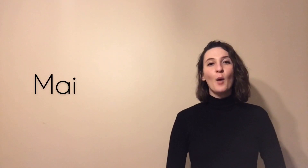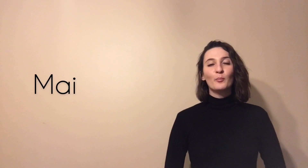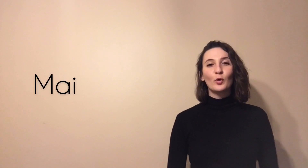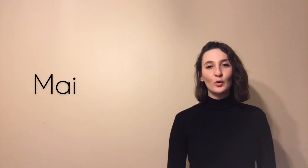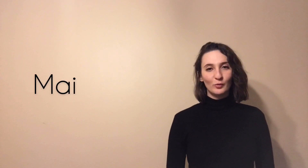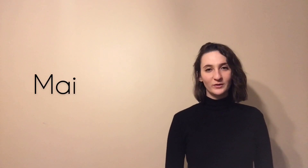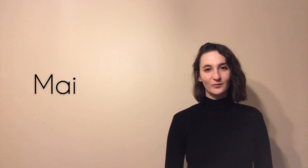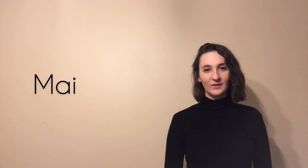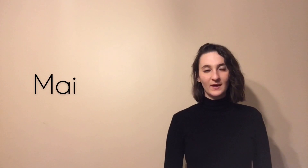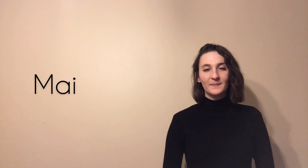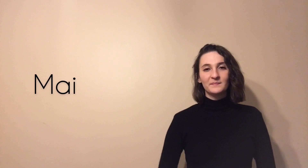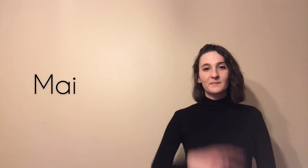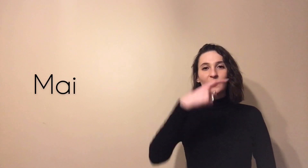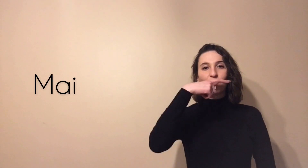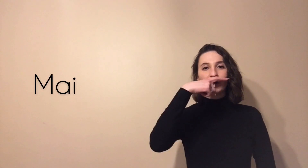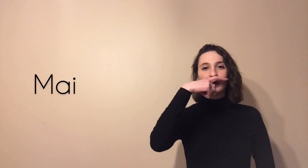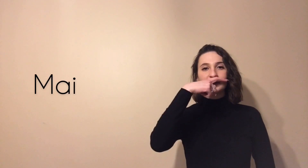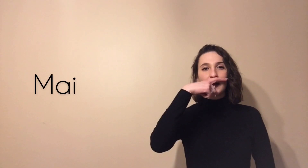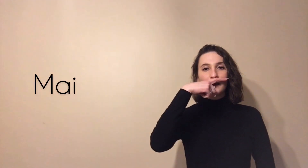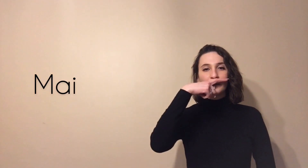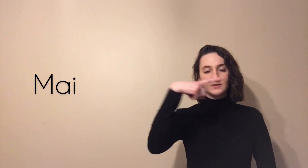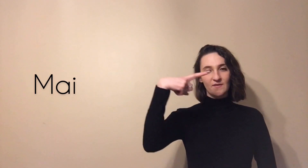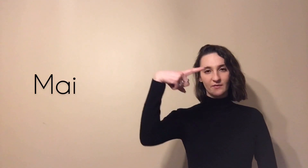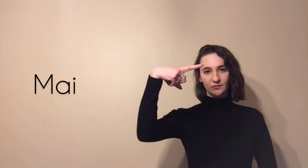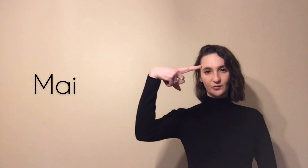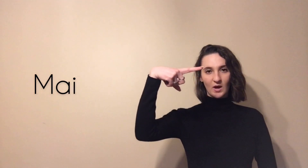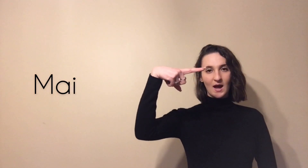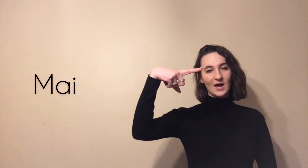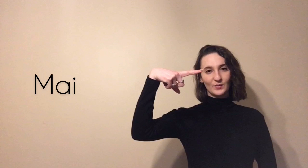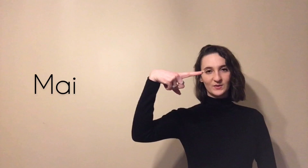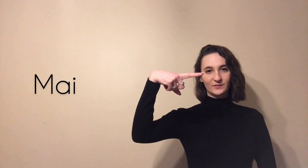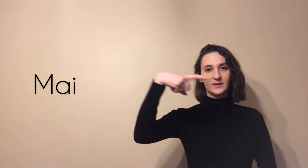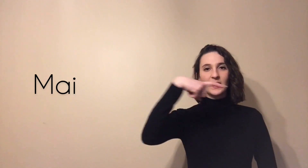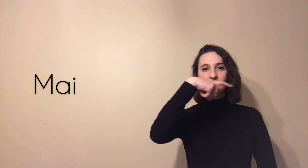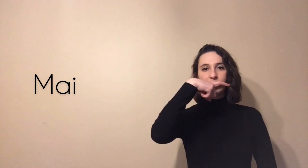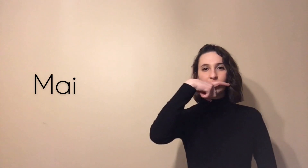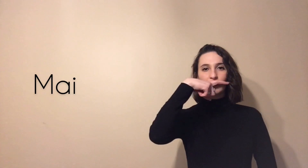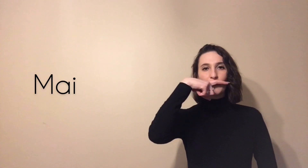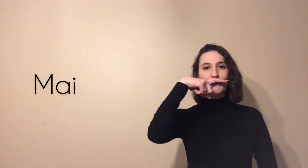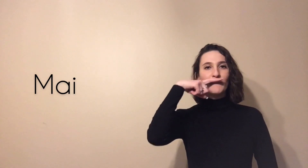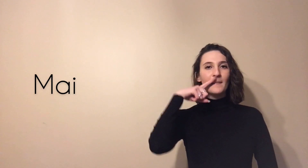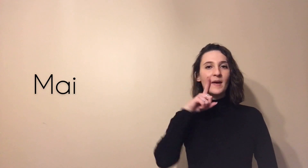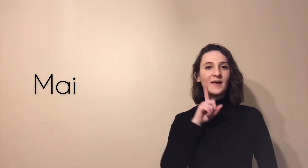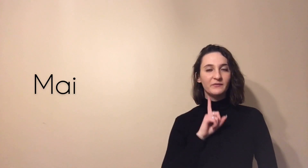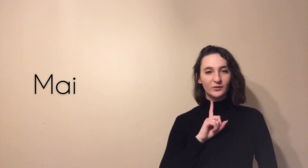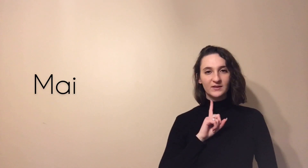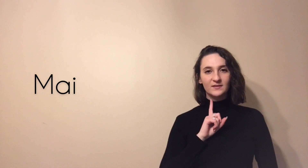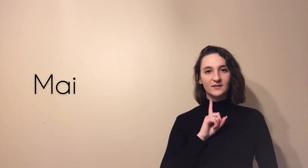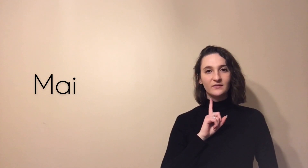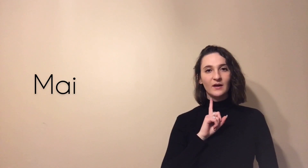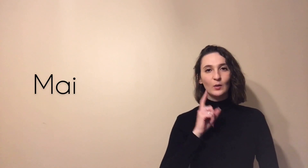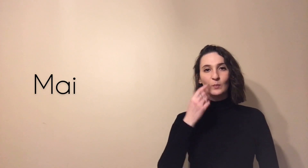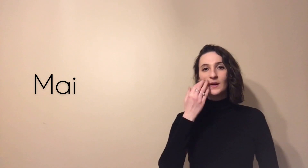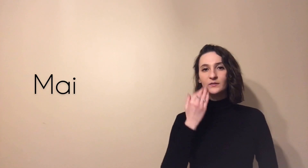Pour le mois de mai, on fait comme ça. Vous avez votre doigt à l'horizontale et mai, et vous redescendez vers le bas de votre